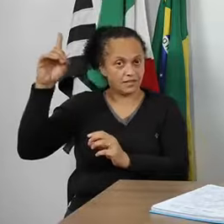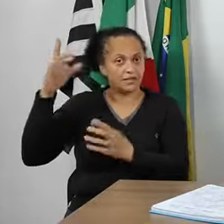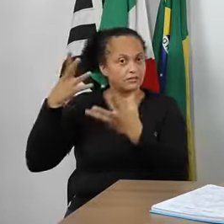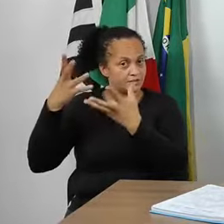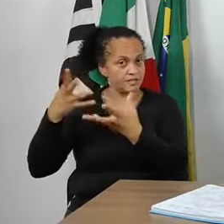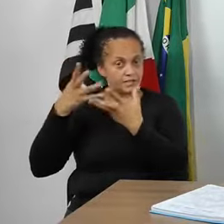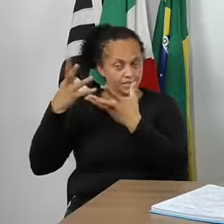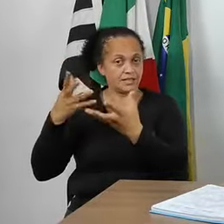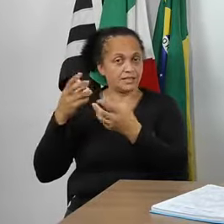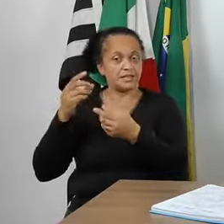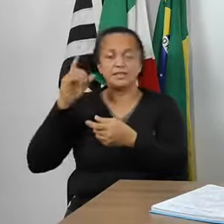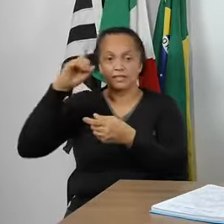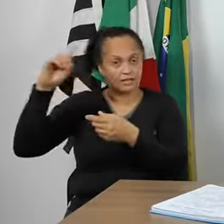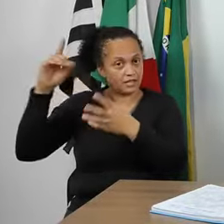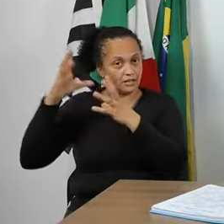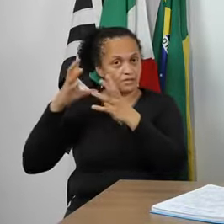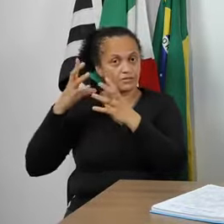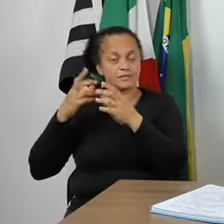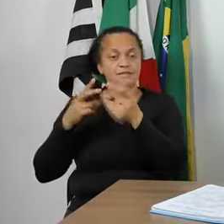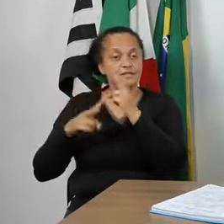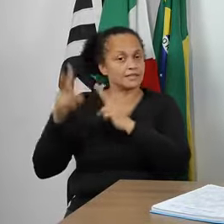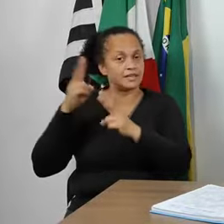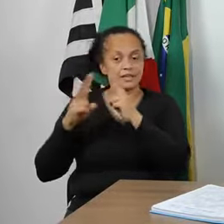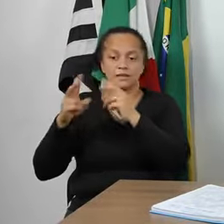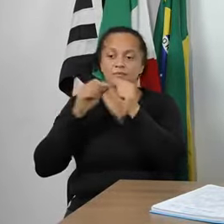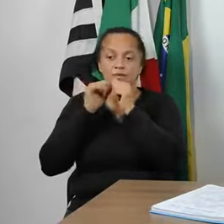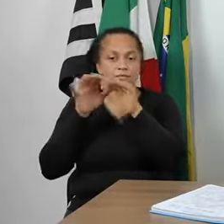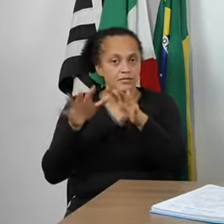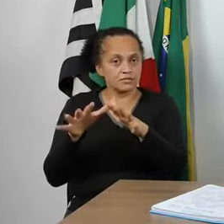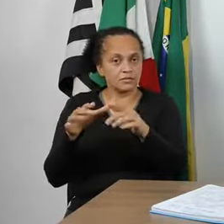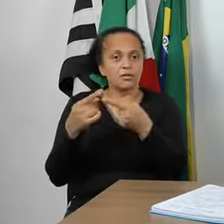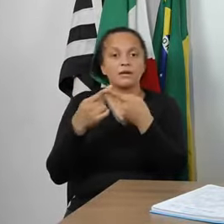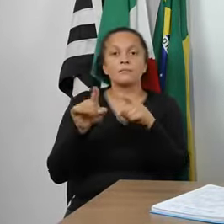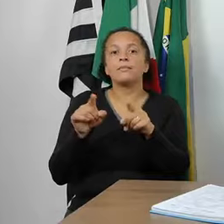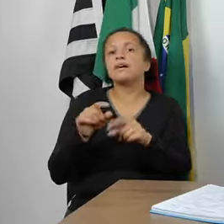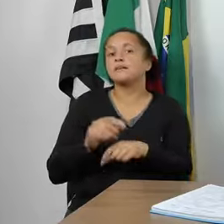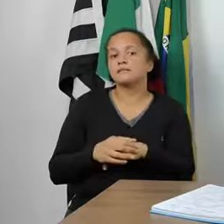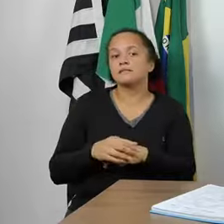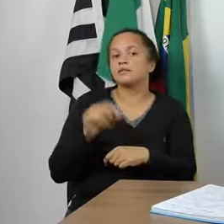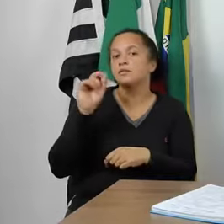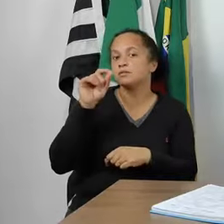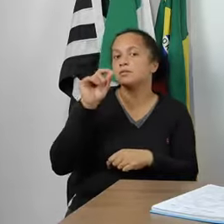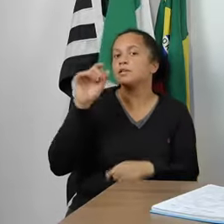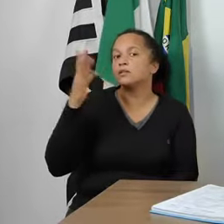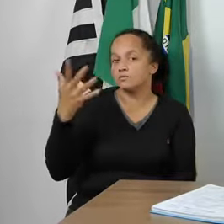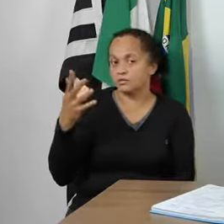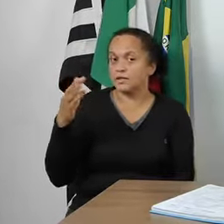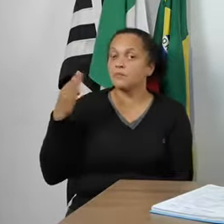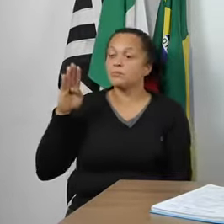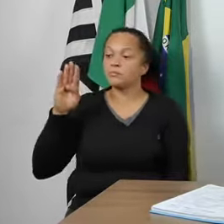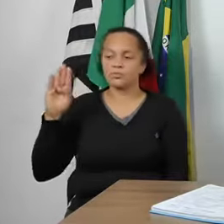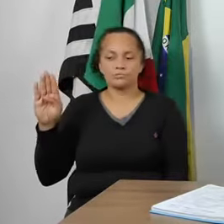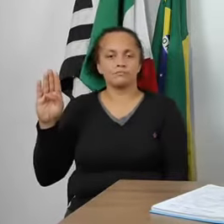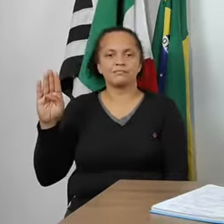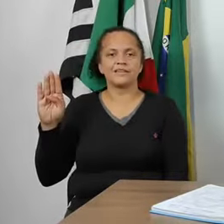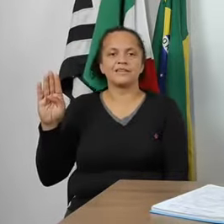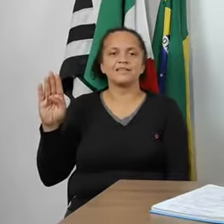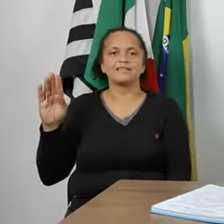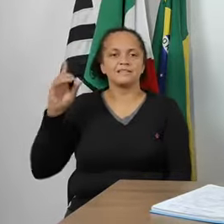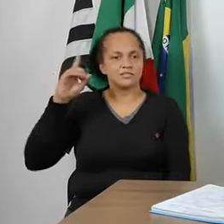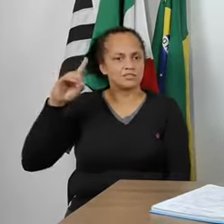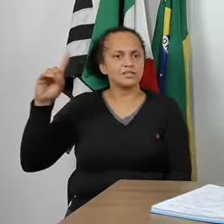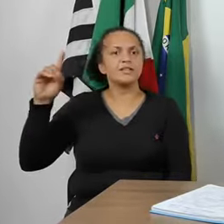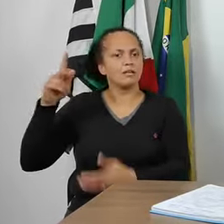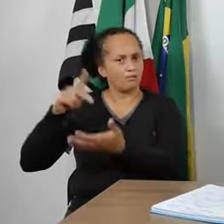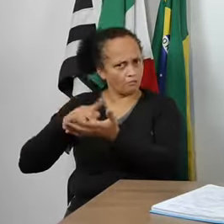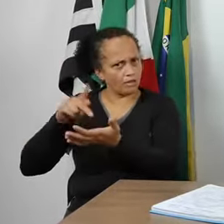o mesmo ontem, hoje e será eternamente. O que está escrito, as suas promessas, os fatos redentores são tudo verdade.